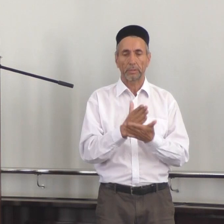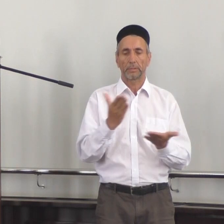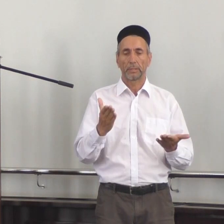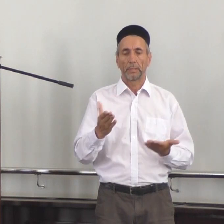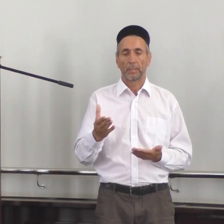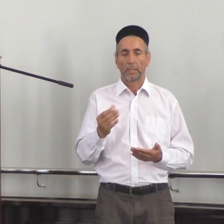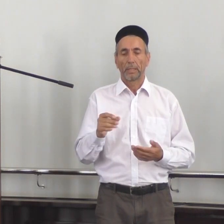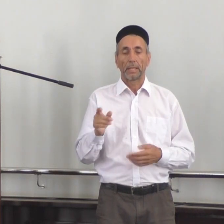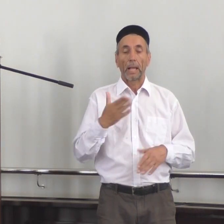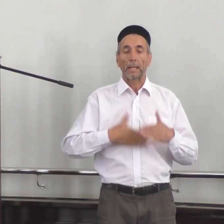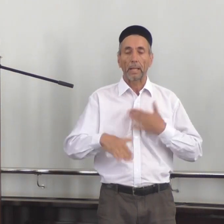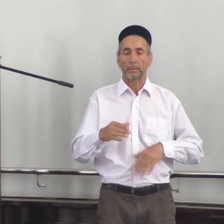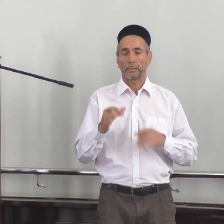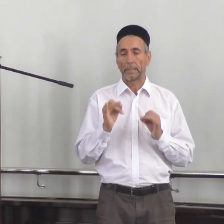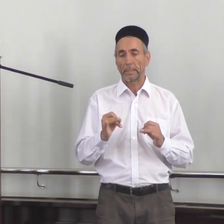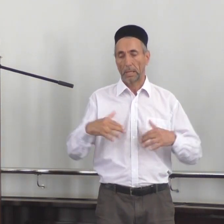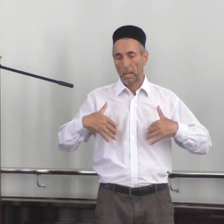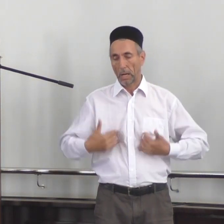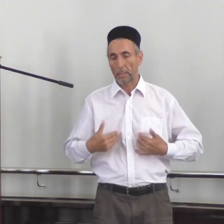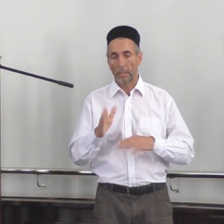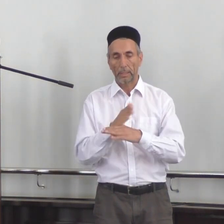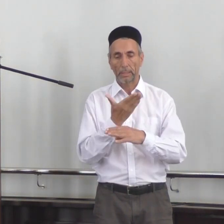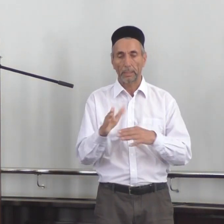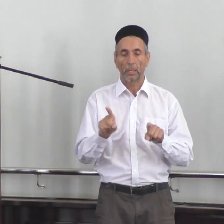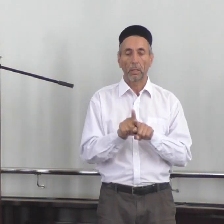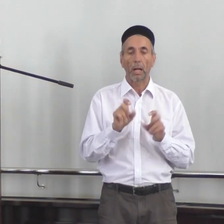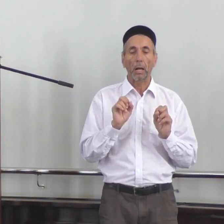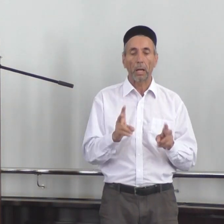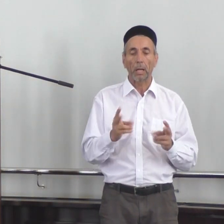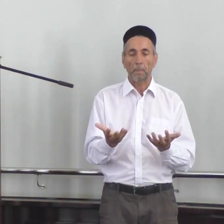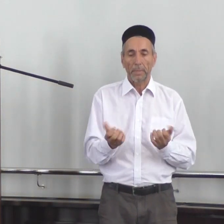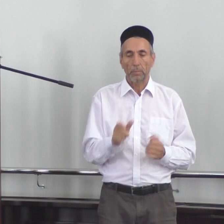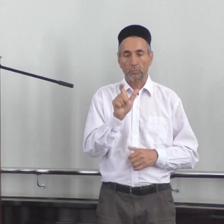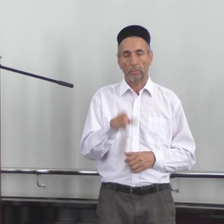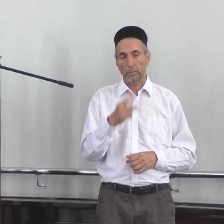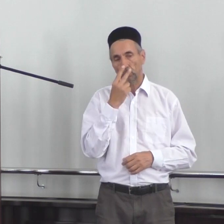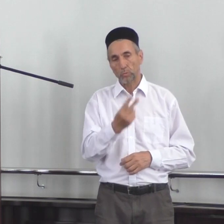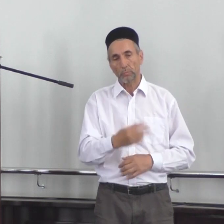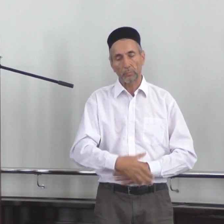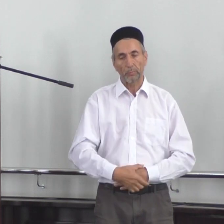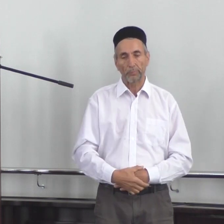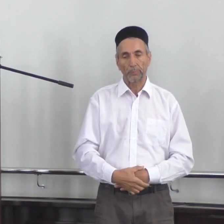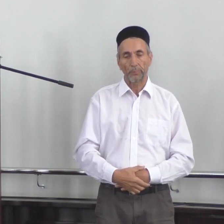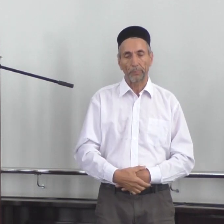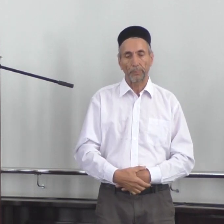һәм шушы шатлыкны һәм кайгыны адам баласы ничек кабул итә анардан тора.